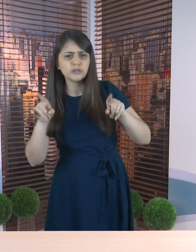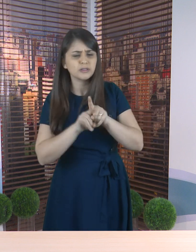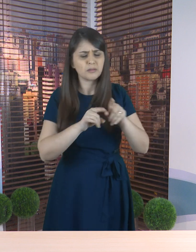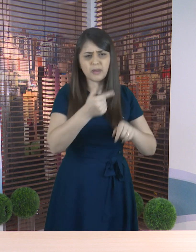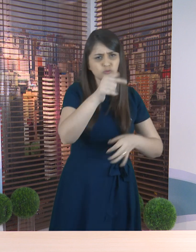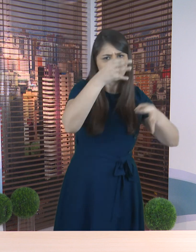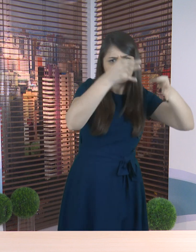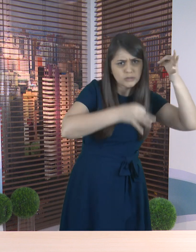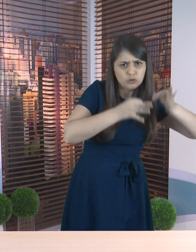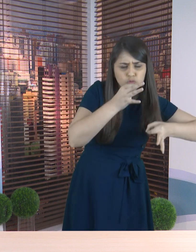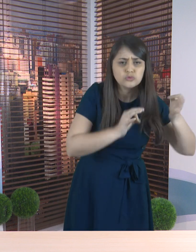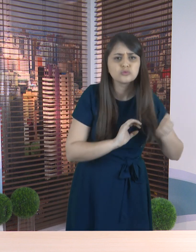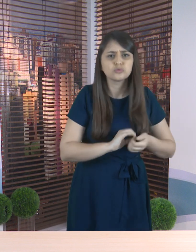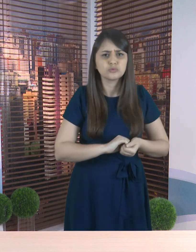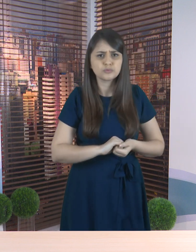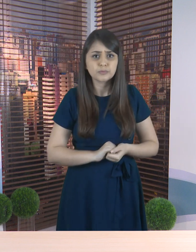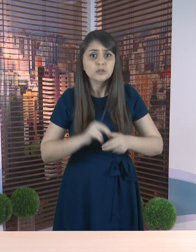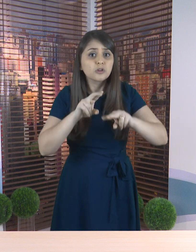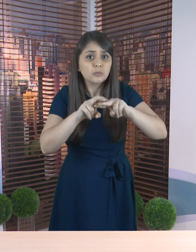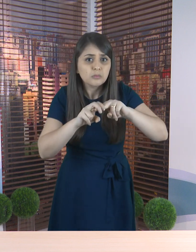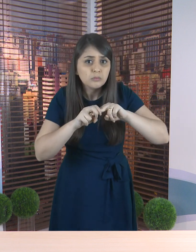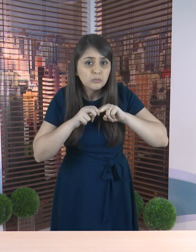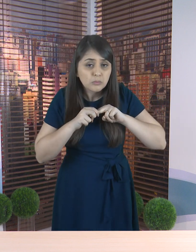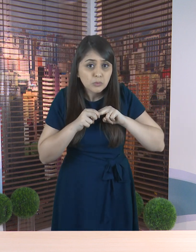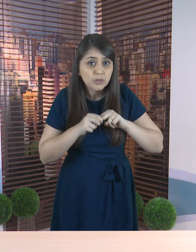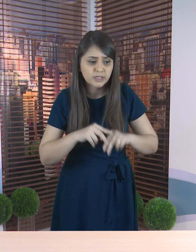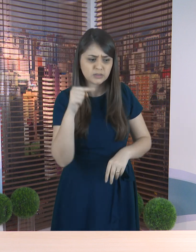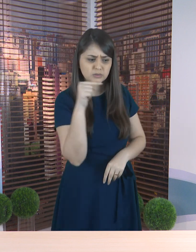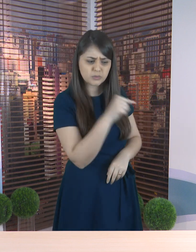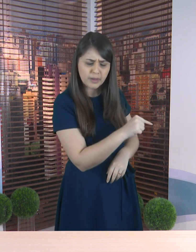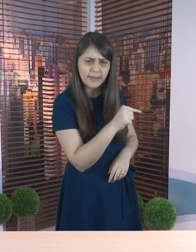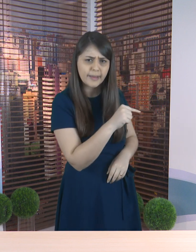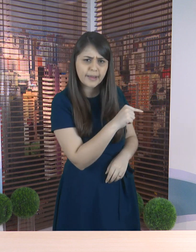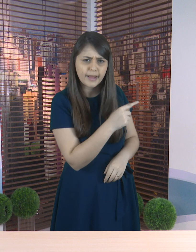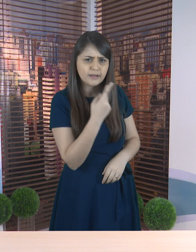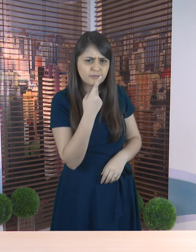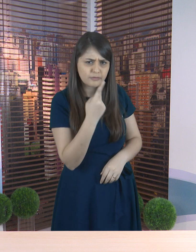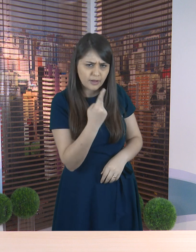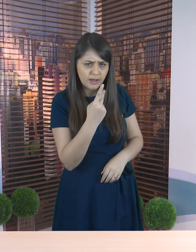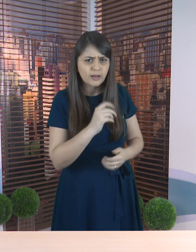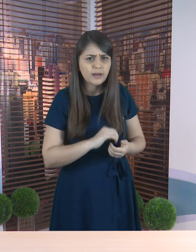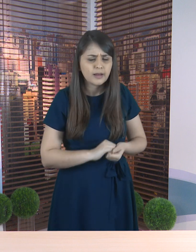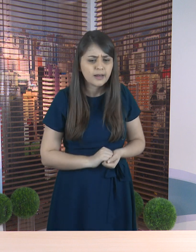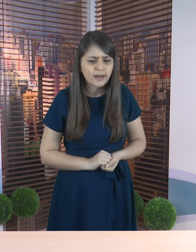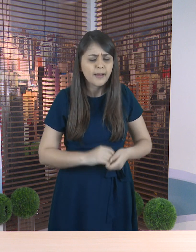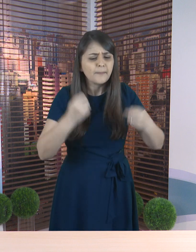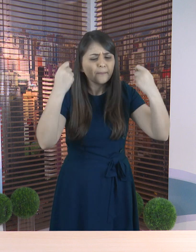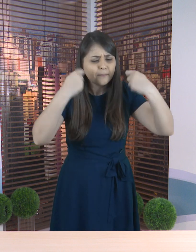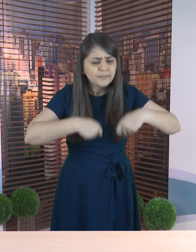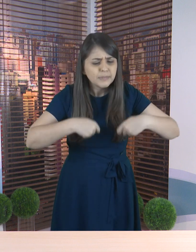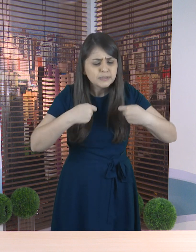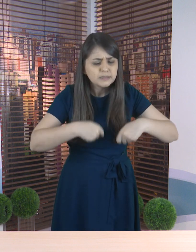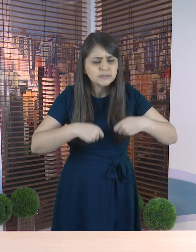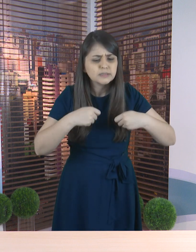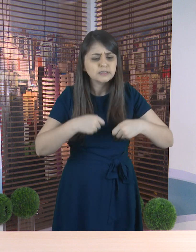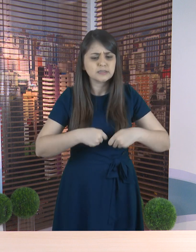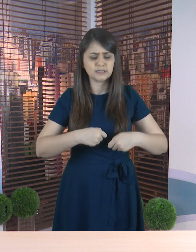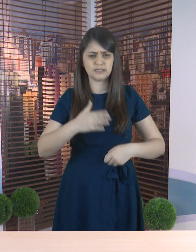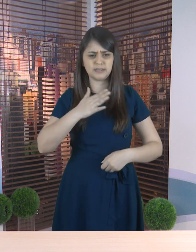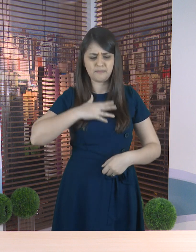ouvi atentamente as minhas razões, e isso vos sirva de consolação. Jó quer ser ouvido, por